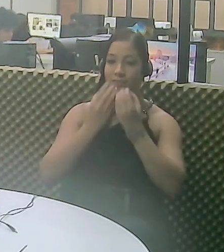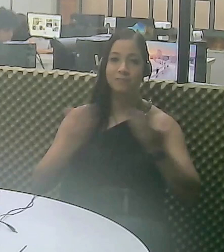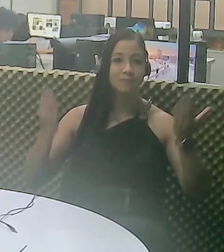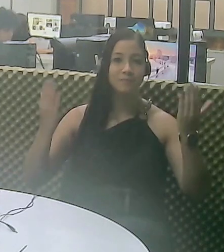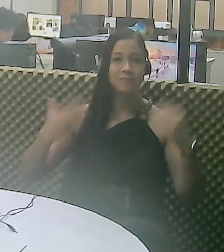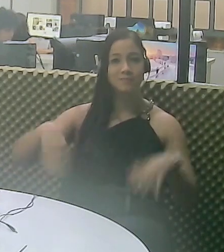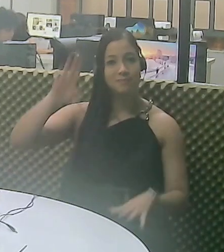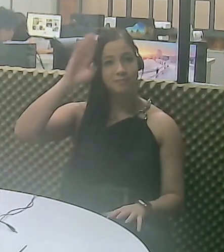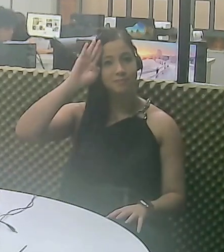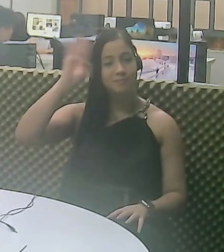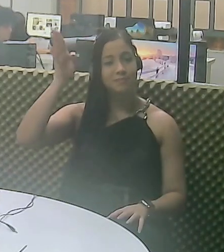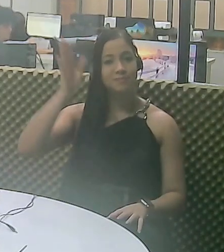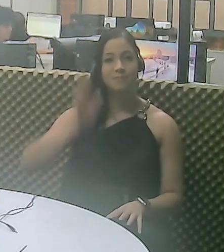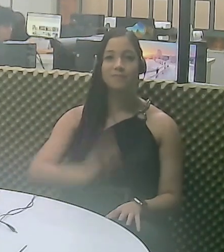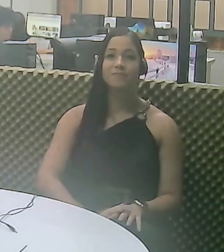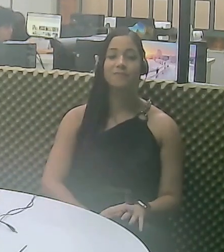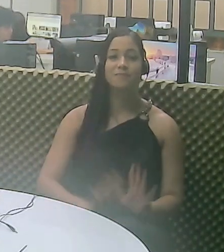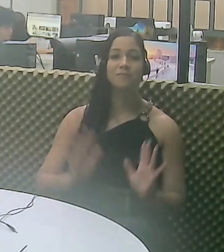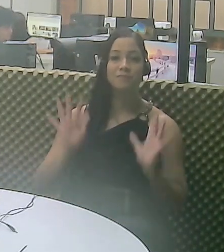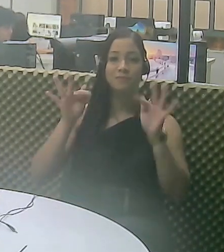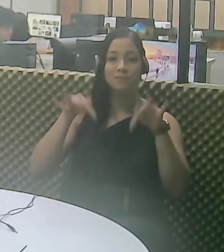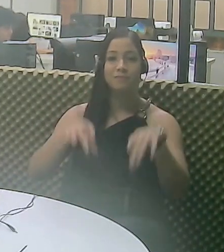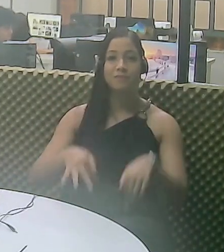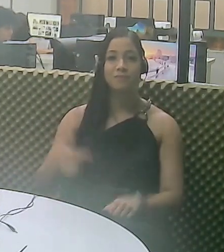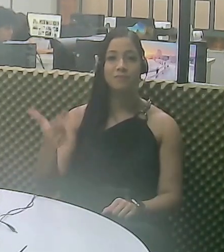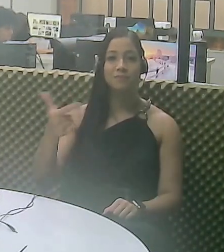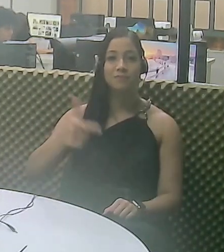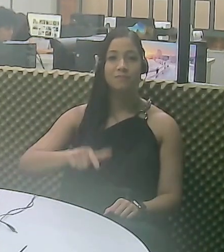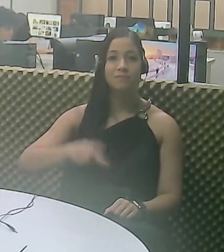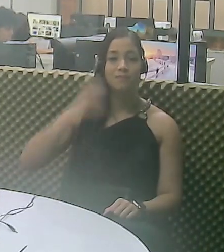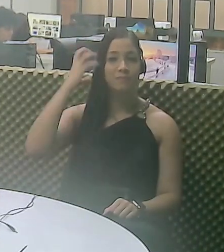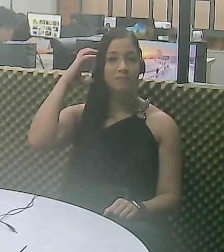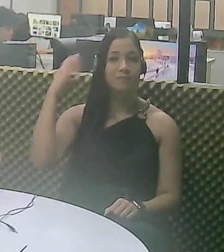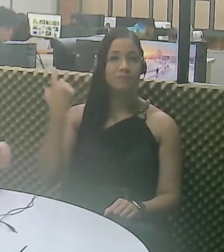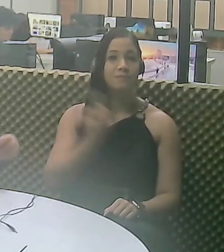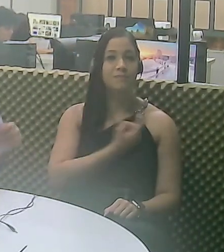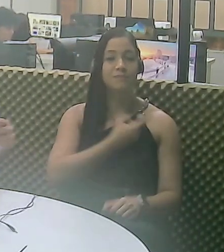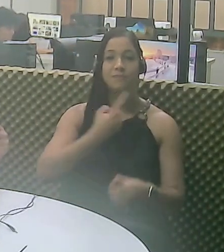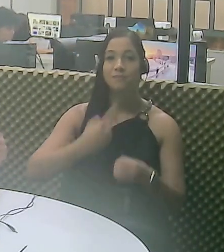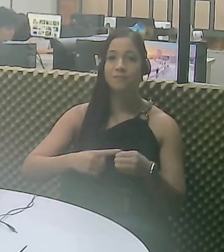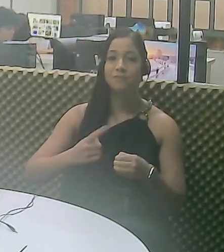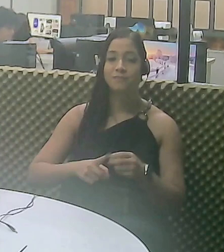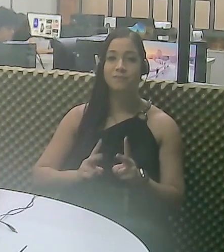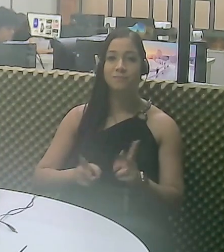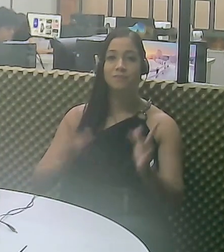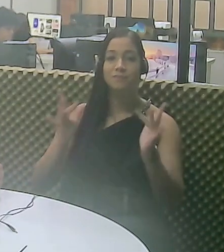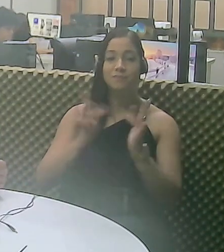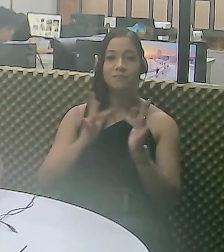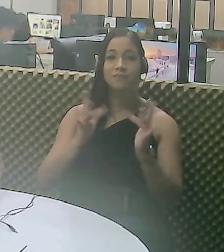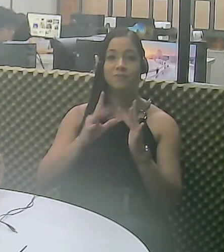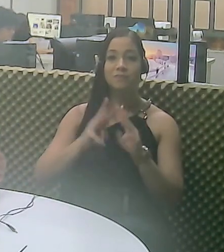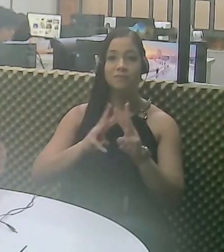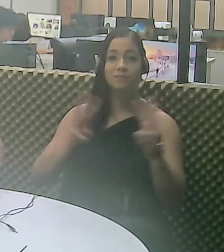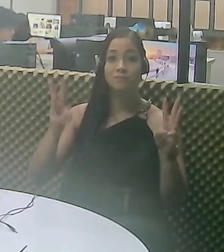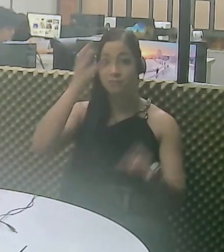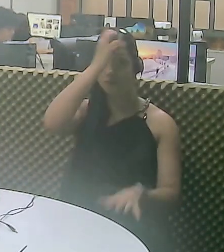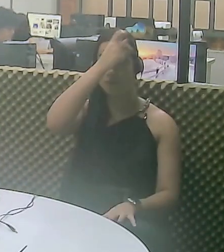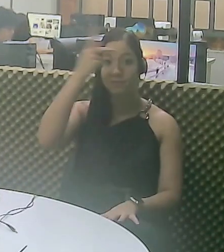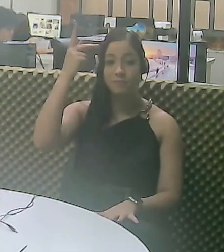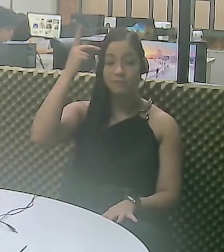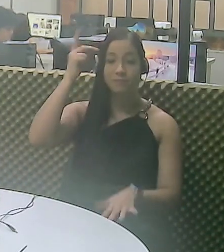mais, fazer bem. Até a próxima. Fica por aqui mais uma edição do programa da Rádio Nossa Cidade.